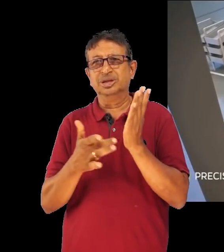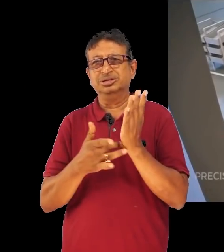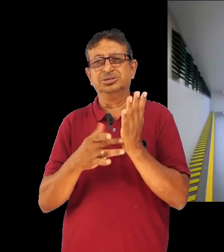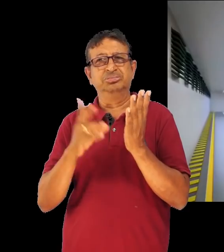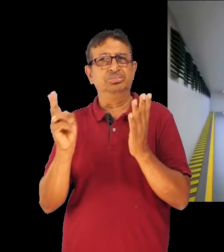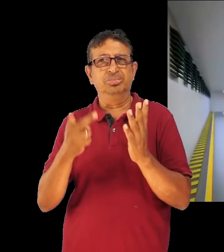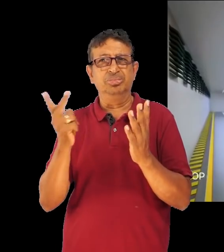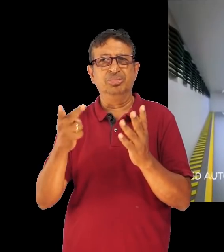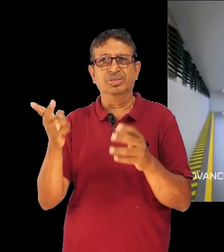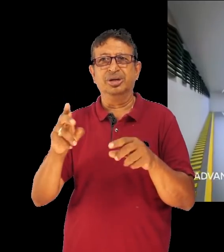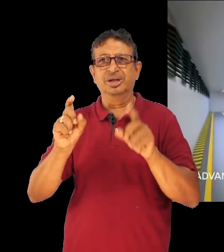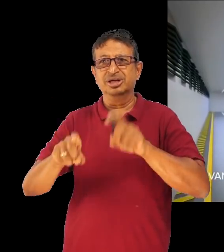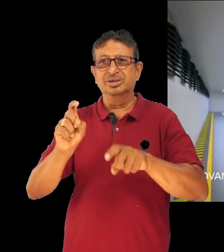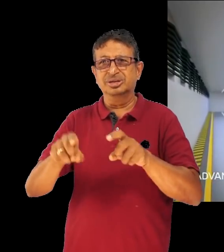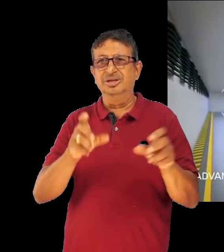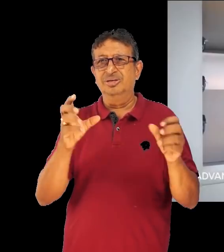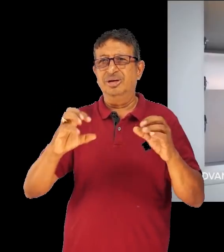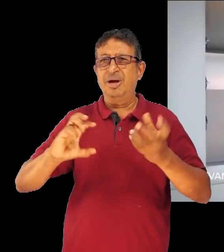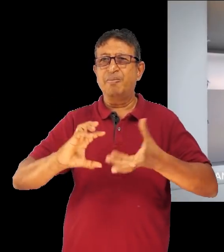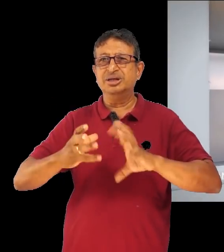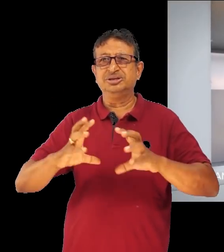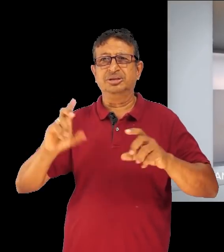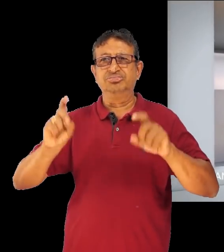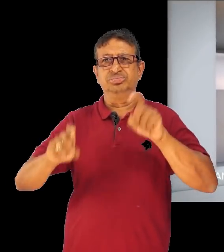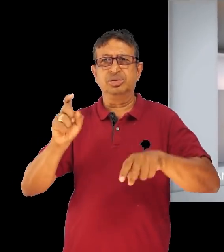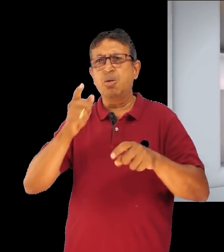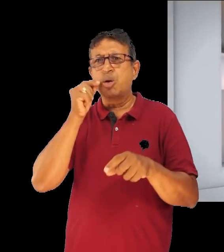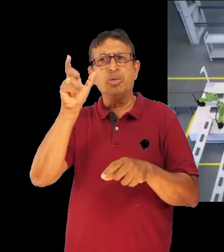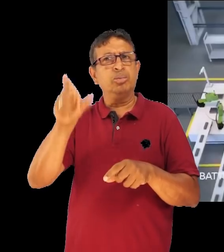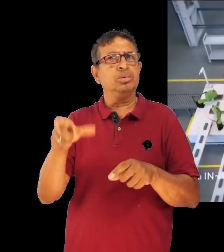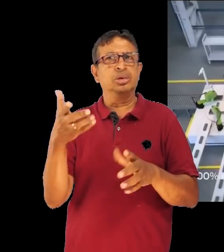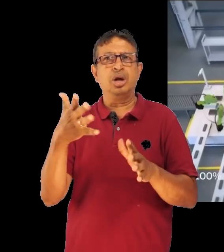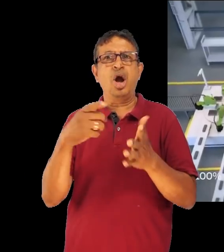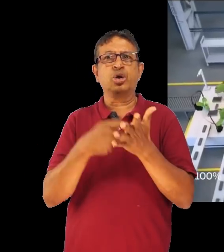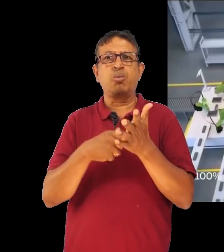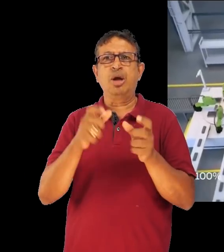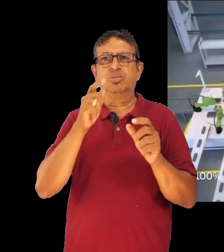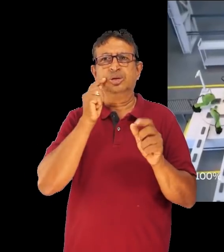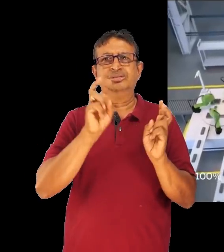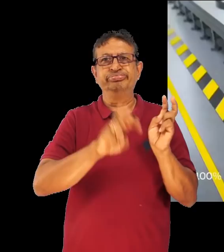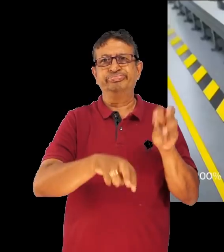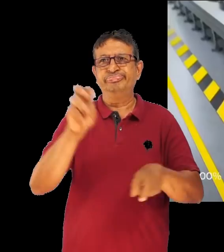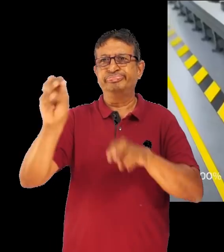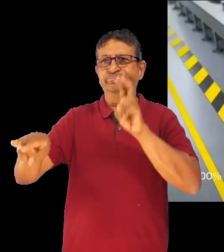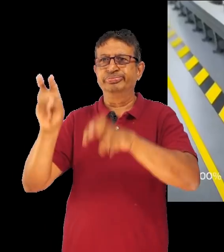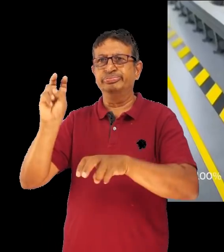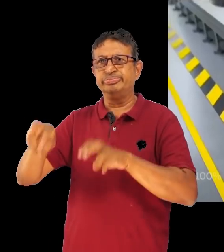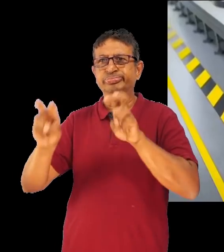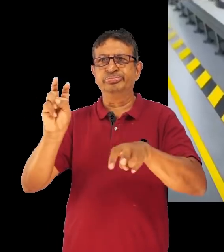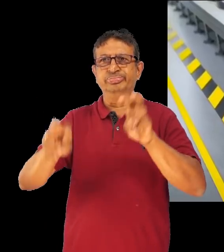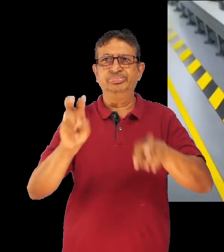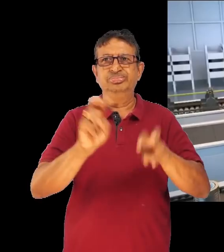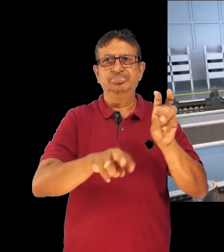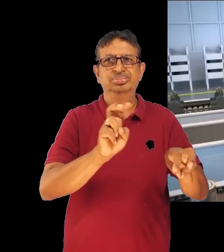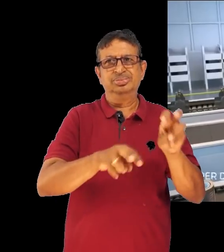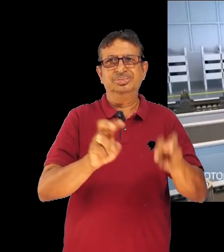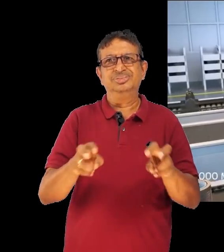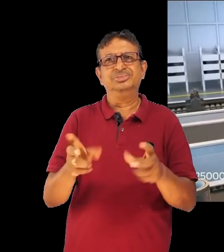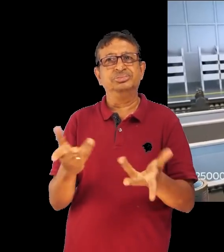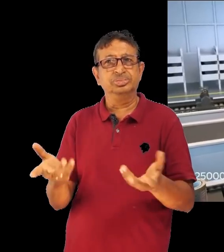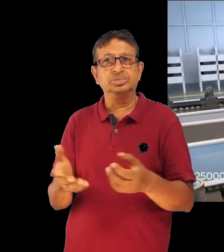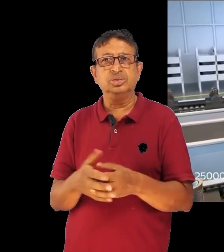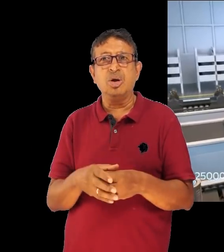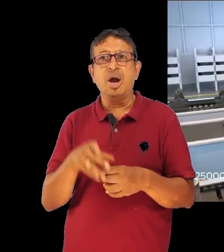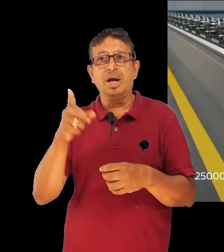है विद कोर टेक्नोलॉजी एंड इंजीनियरिंग। अब कई लोगों के यहां पर कंसर्न्स भी निकल के आए थे कि इतने ऑटोमेशन से जो जॉब है तो वो तो खत्म ही हो जाएंगी लगभग,